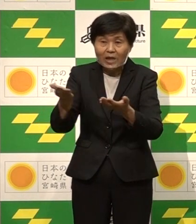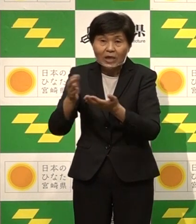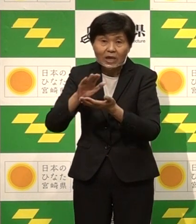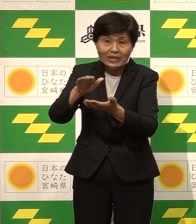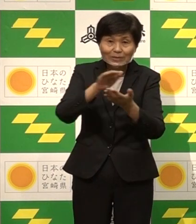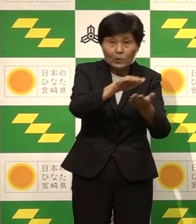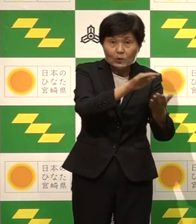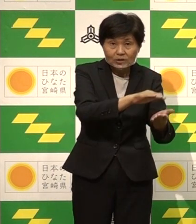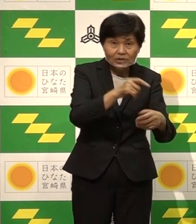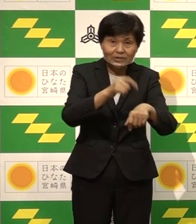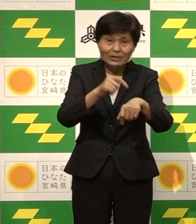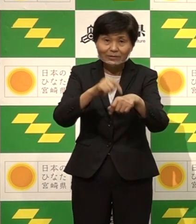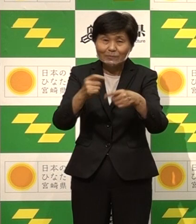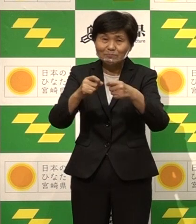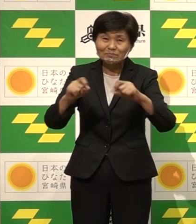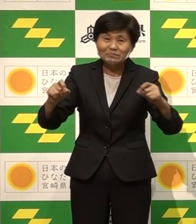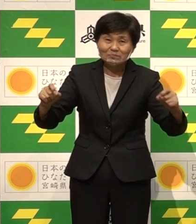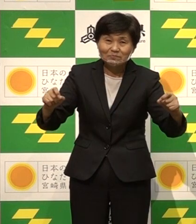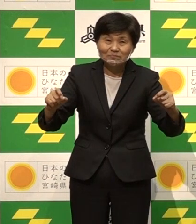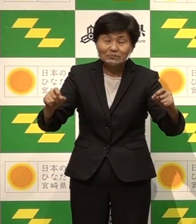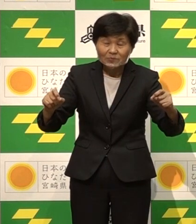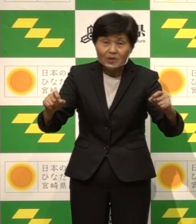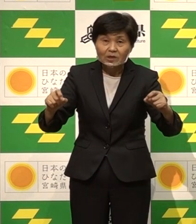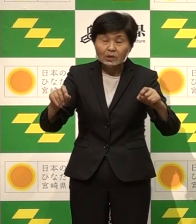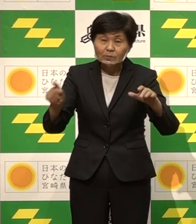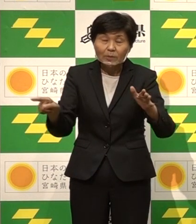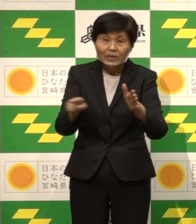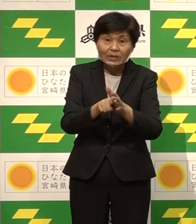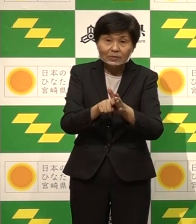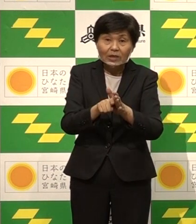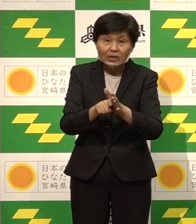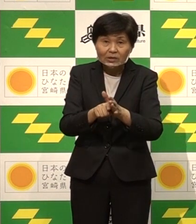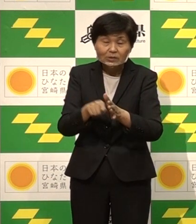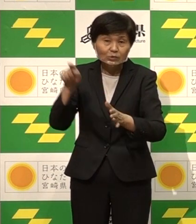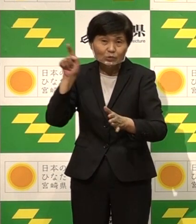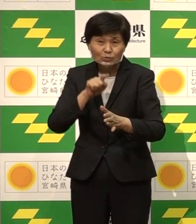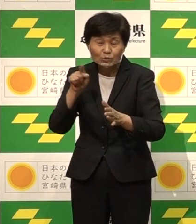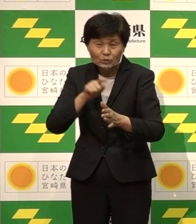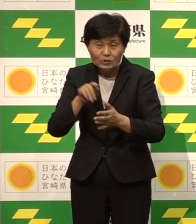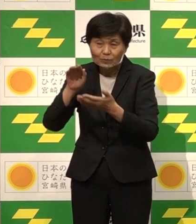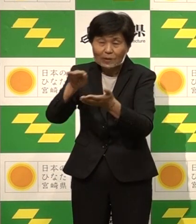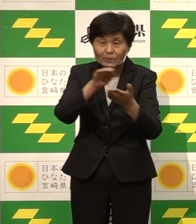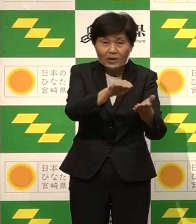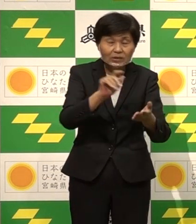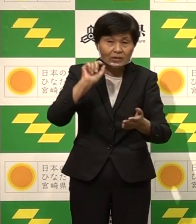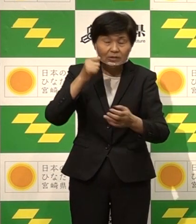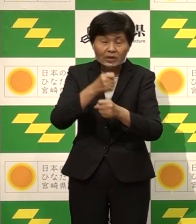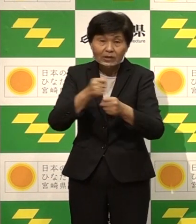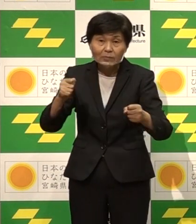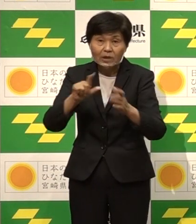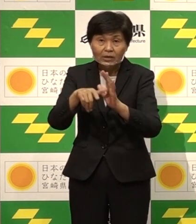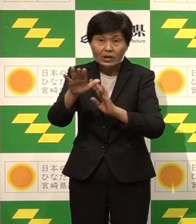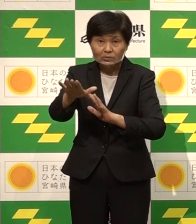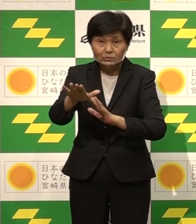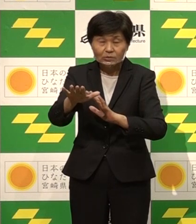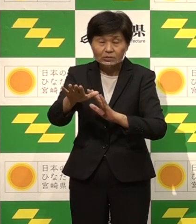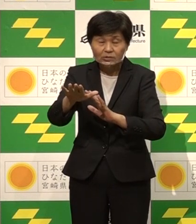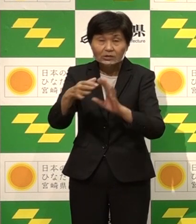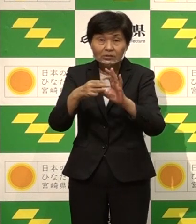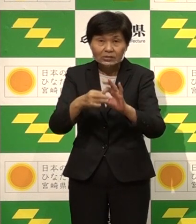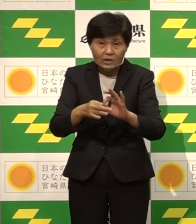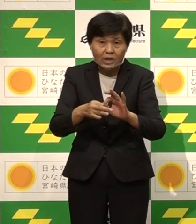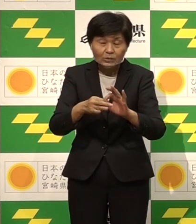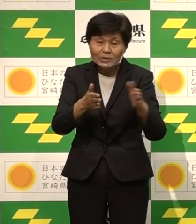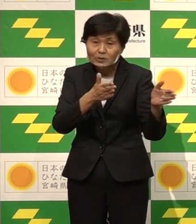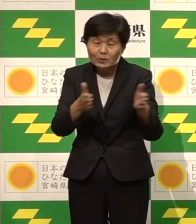これまでのように迅速に提供できない場合がありますので、もしもの場合に備えて1週間程度の食料とか、特にポイントとなり